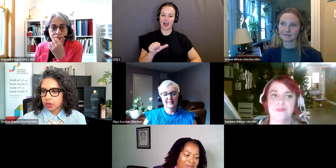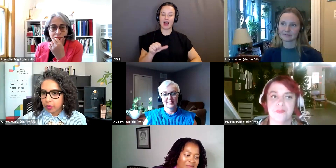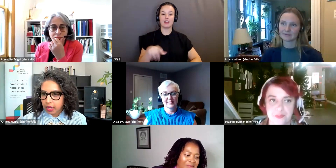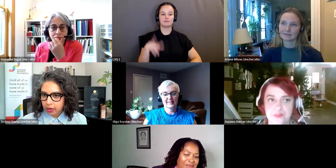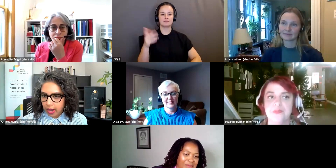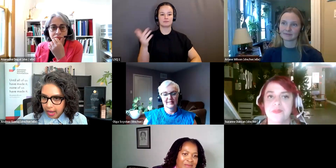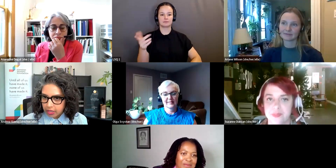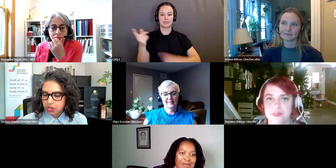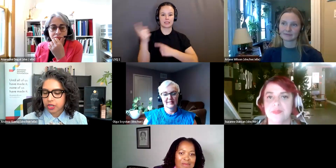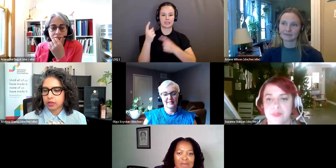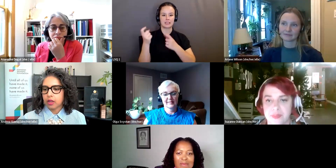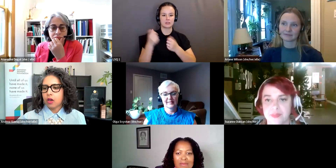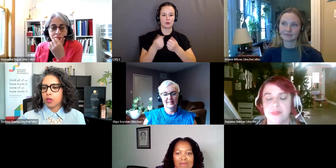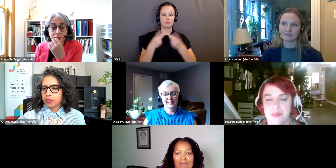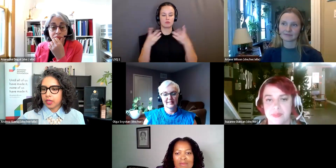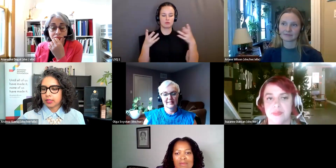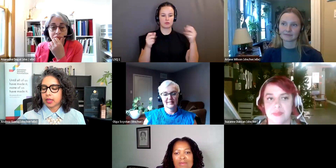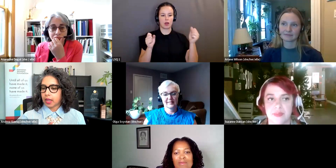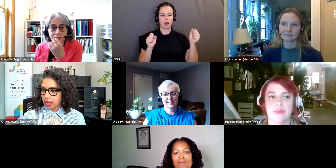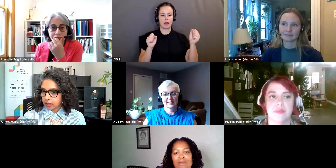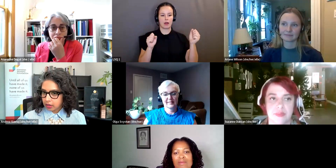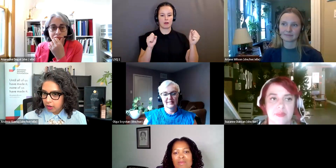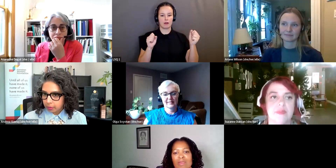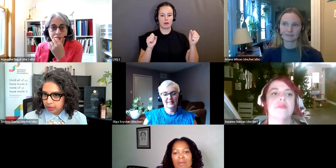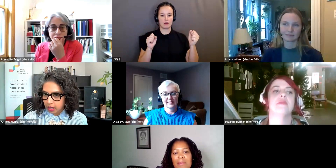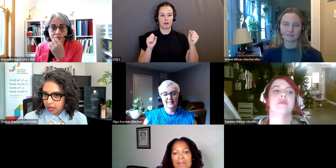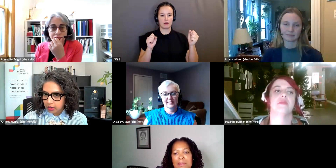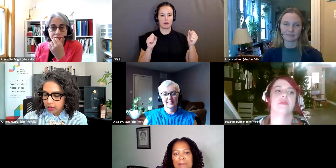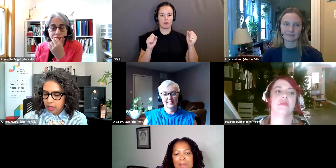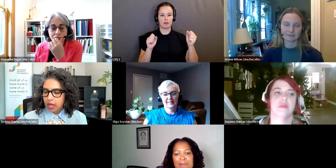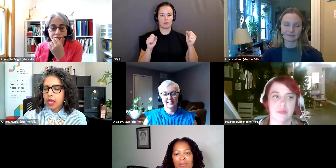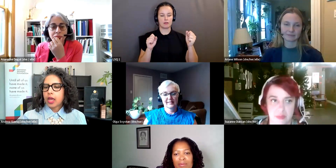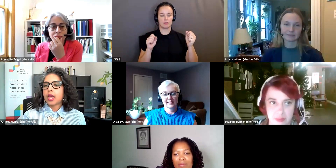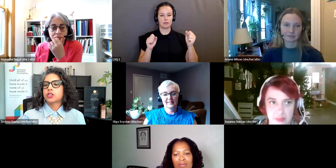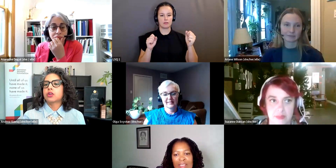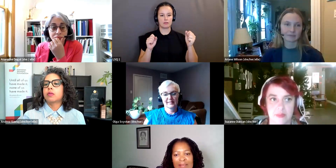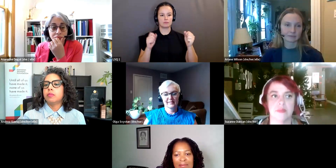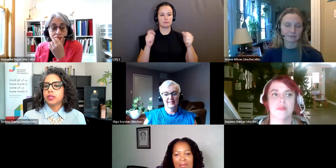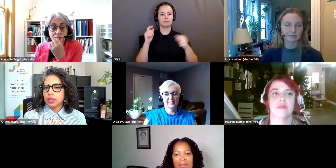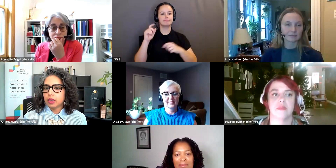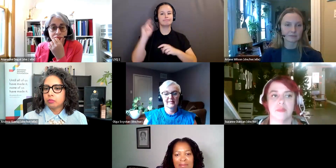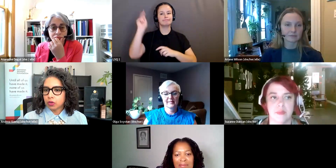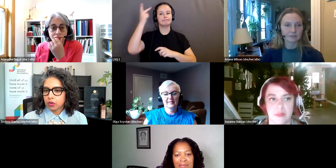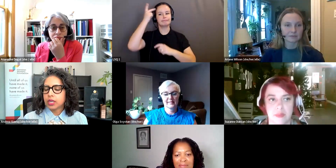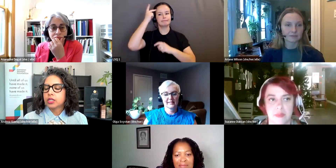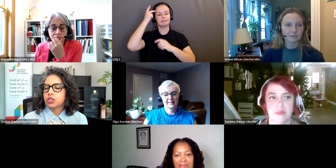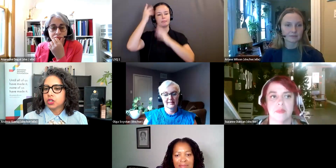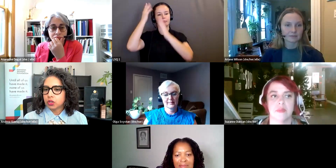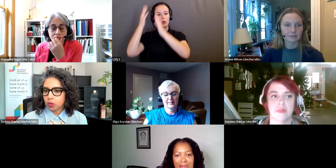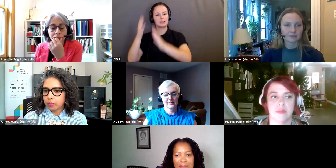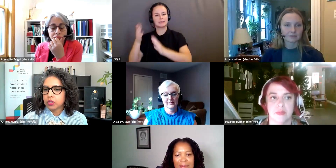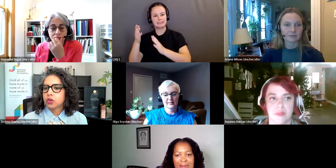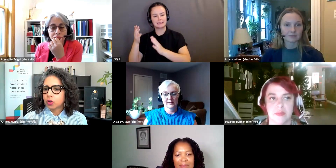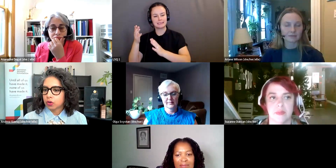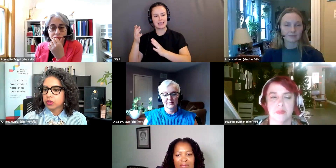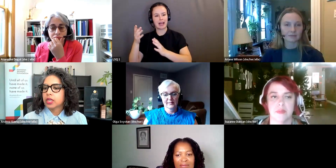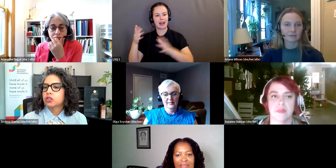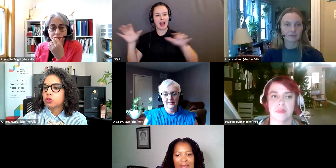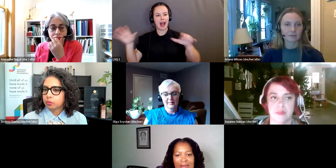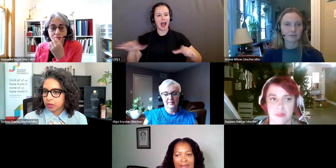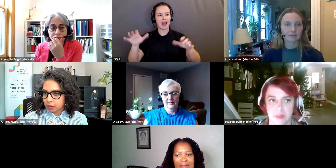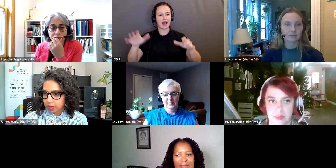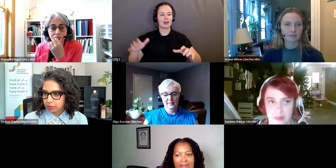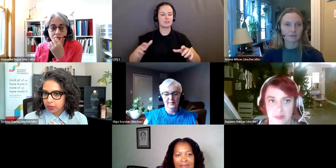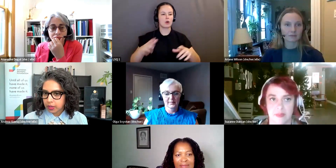sujet. Comment pouvons-nous travailler pour que les décideurs politiques agissent contre les